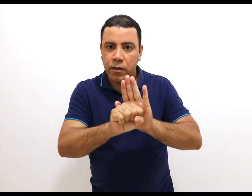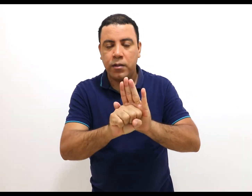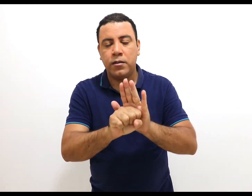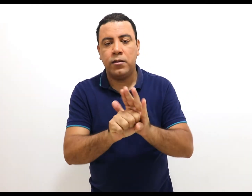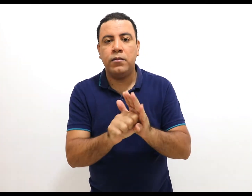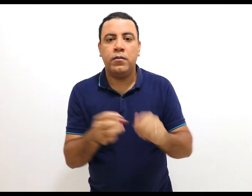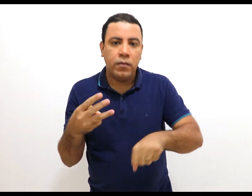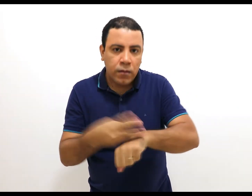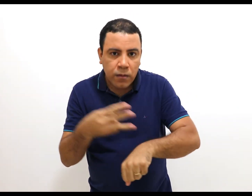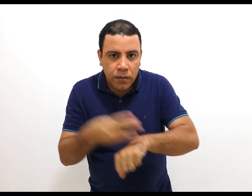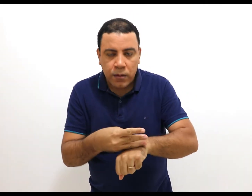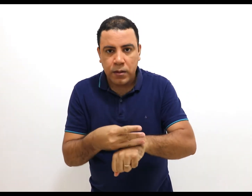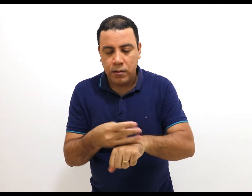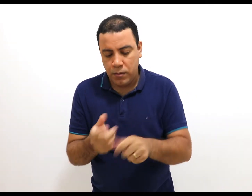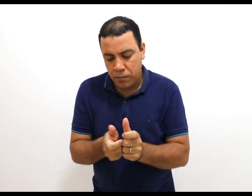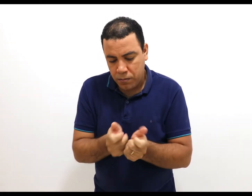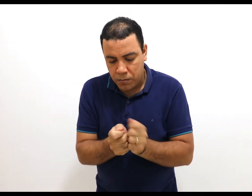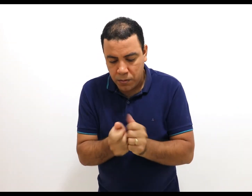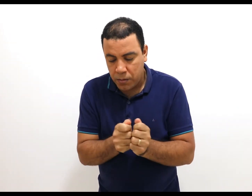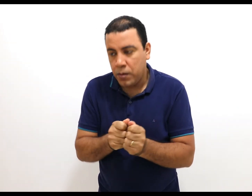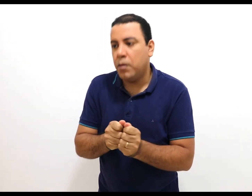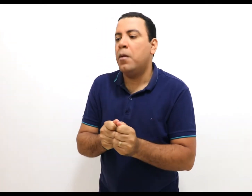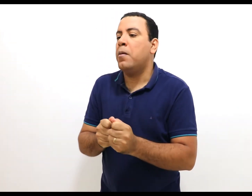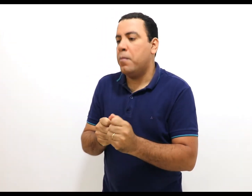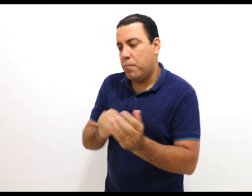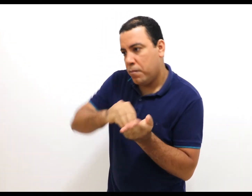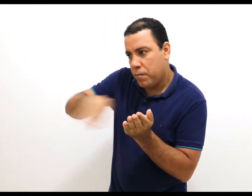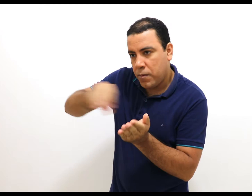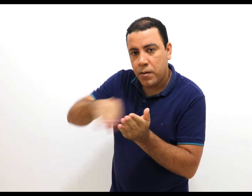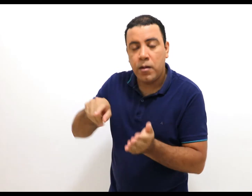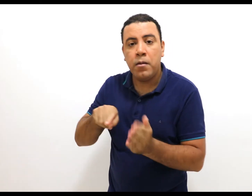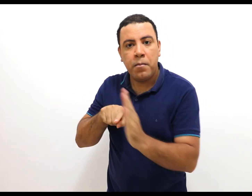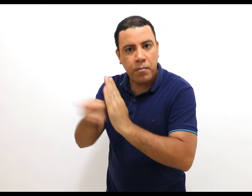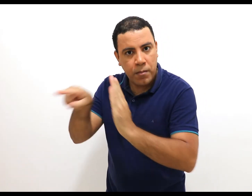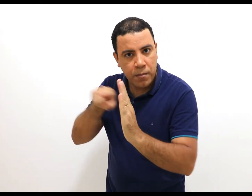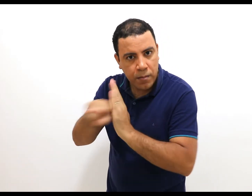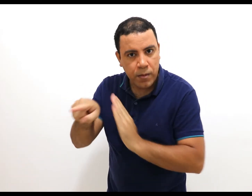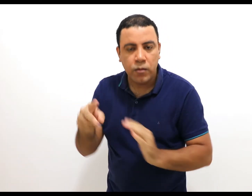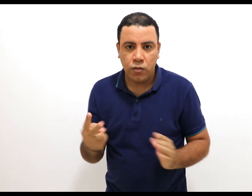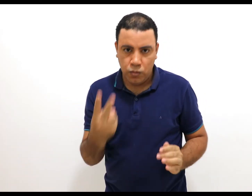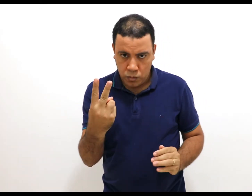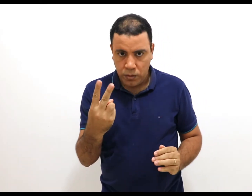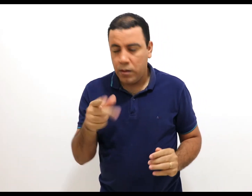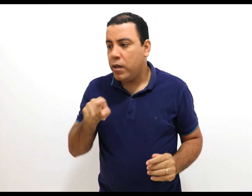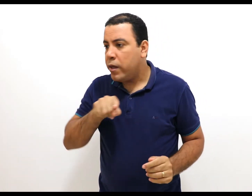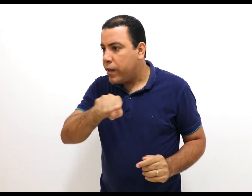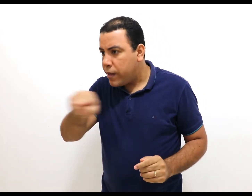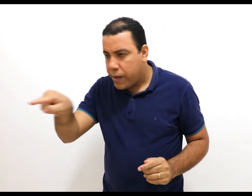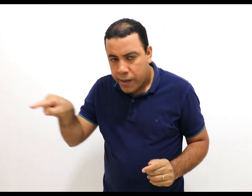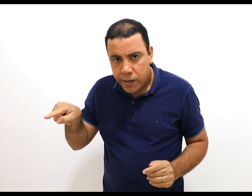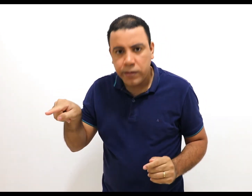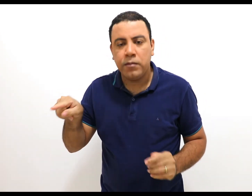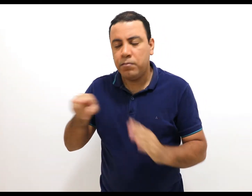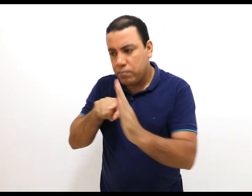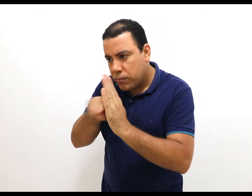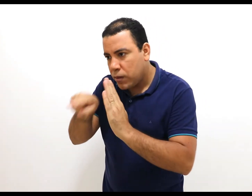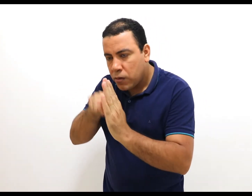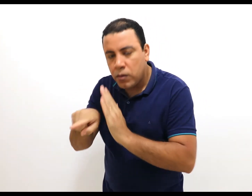WhatsApp. As questões permitiam ao interlocutor dar explicações do ponto de vista